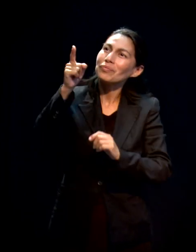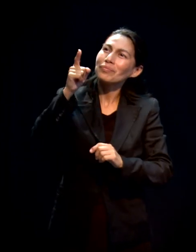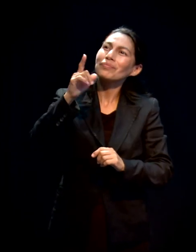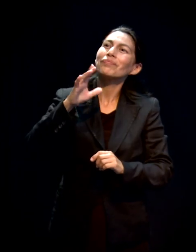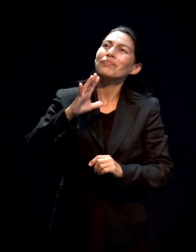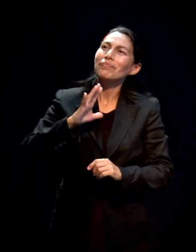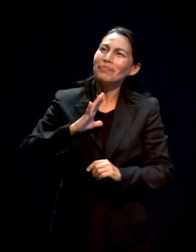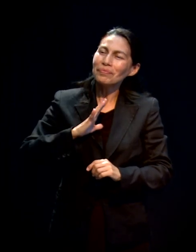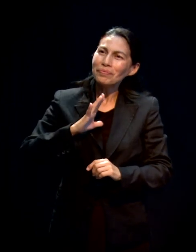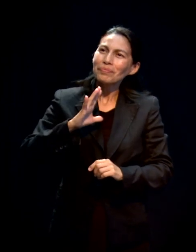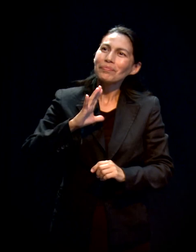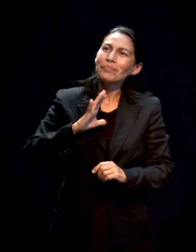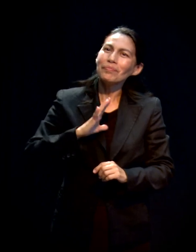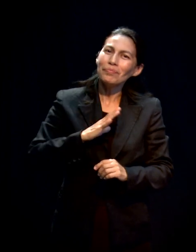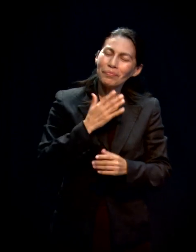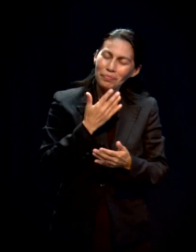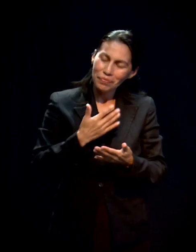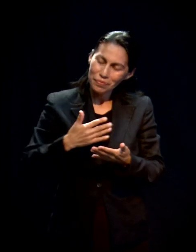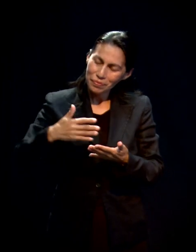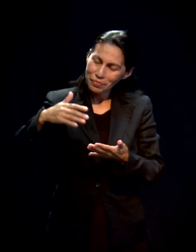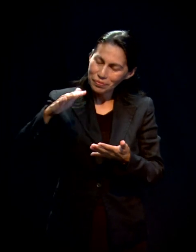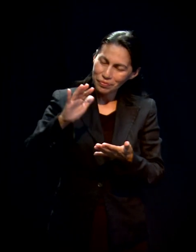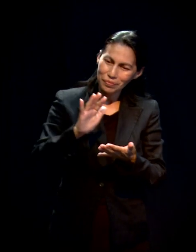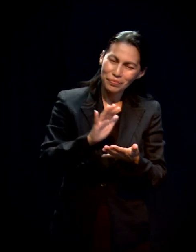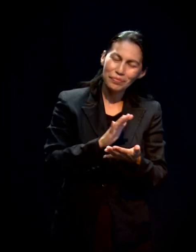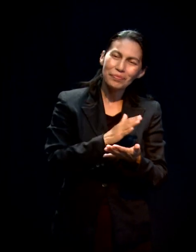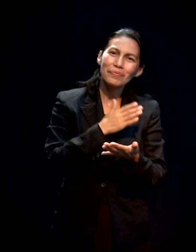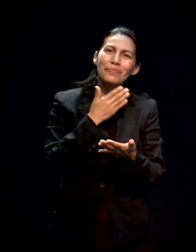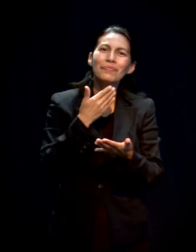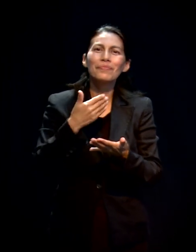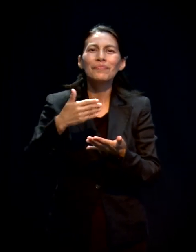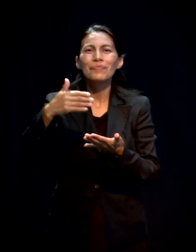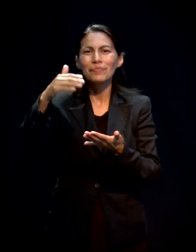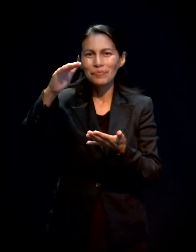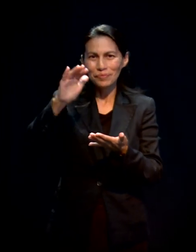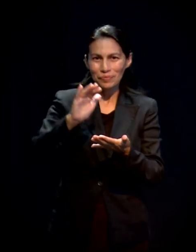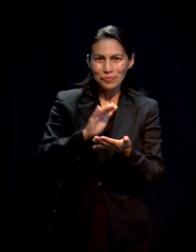esencia el cielo